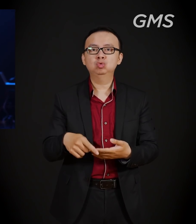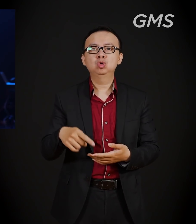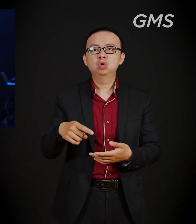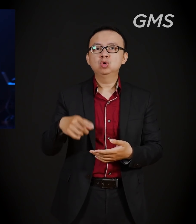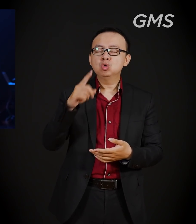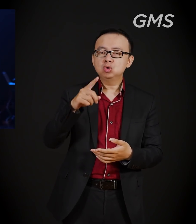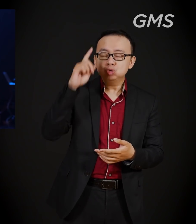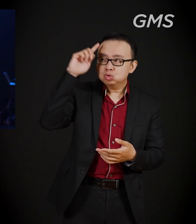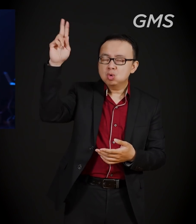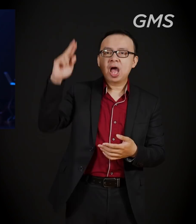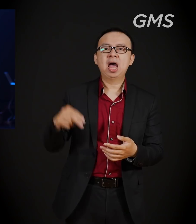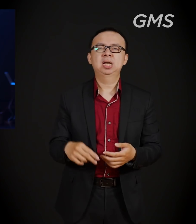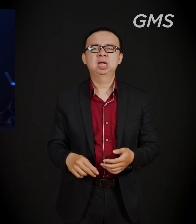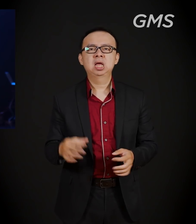bertobat.